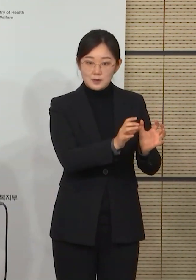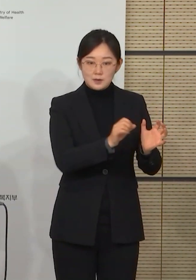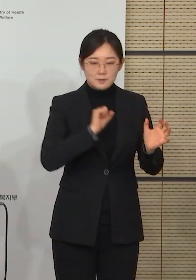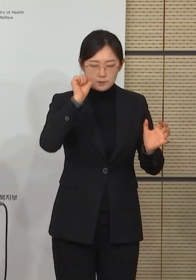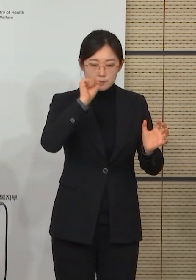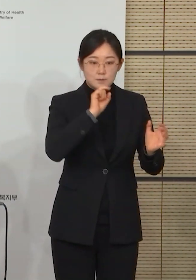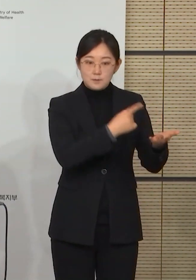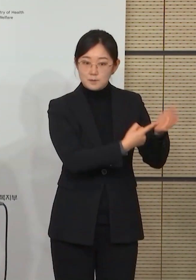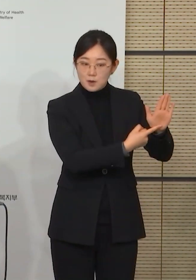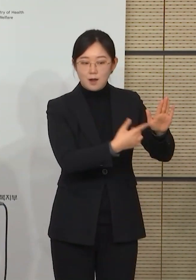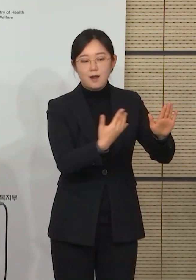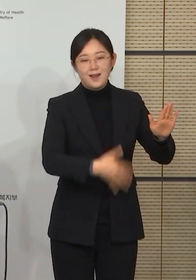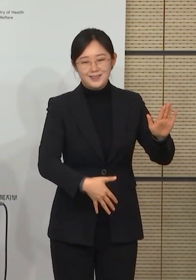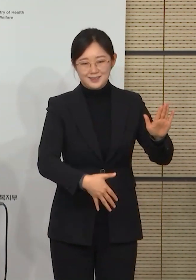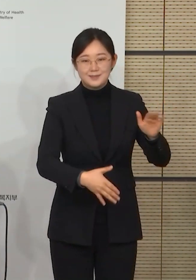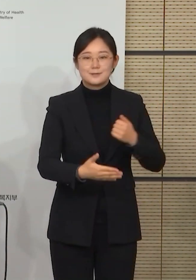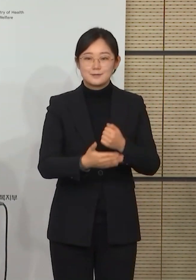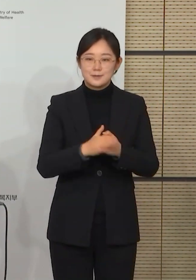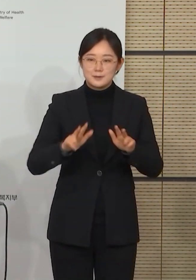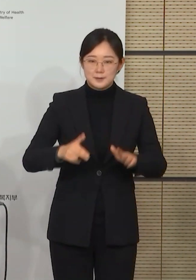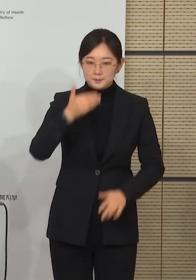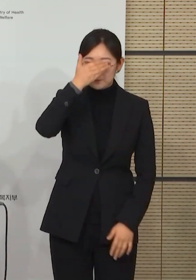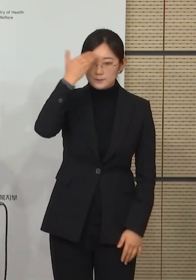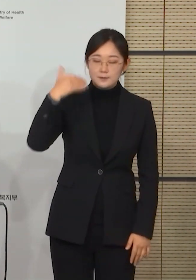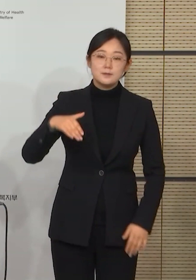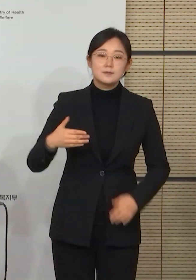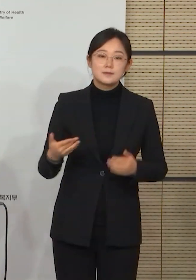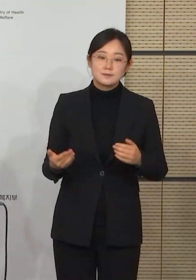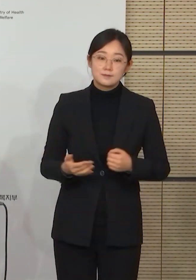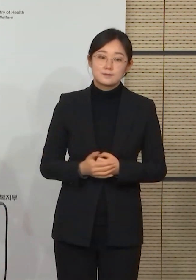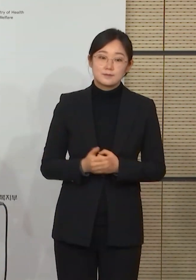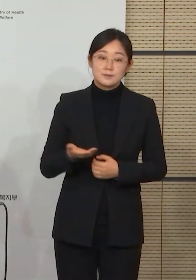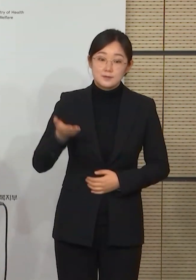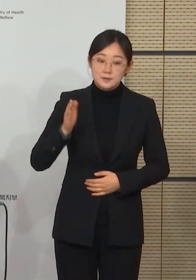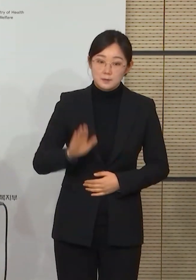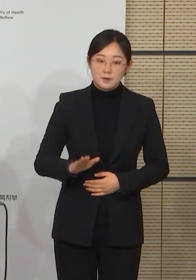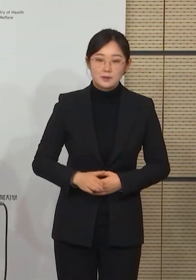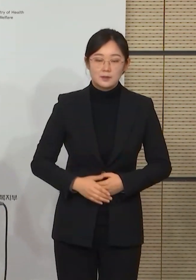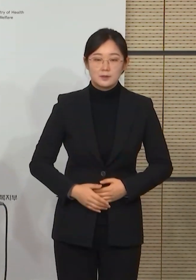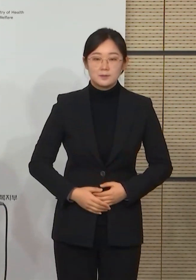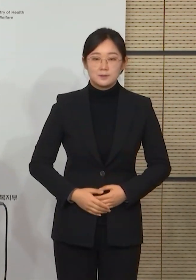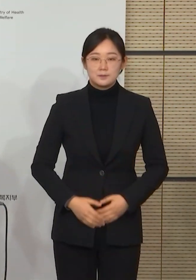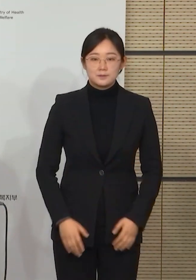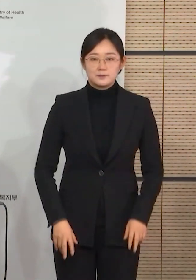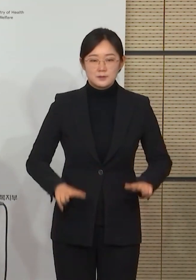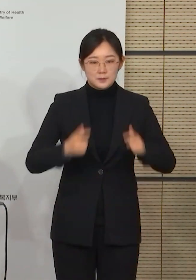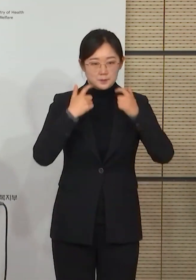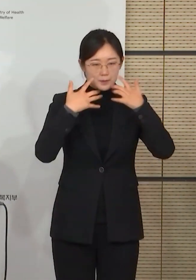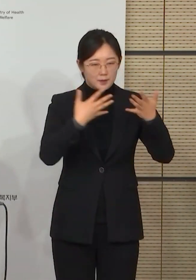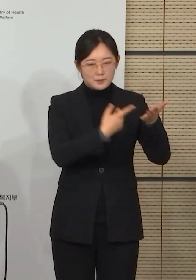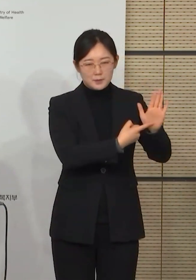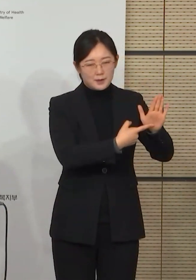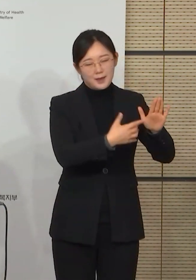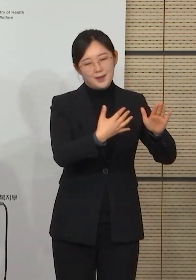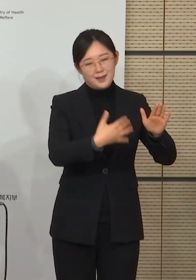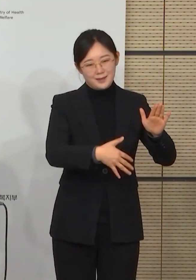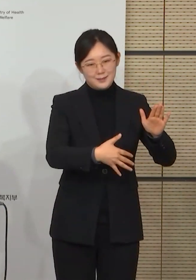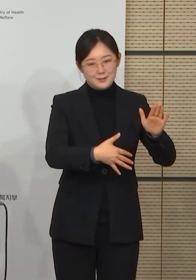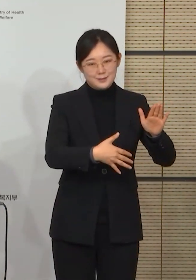없기 때문에 좀 다행스러운 일이라고 생각하고 그러나 아직은 정확하게 확인이 되지 않고